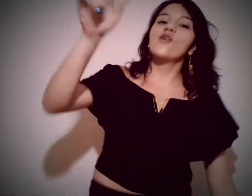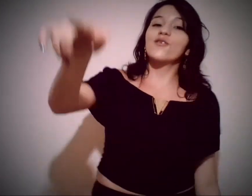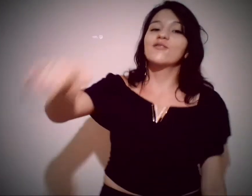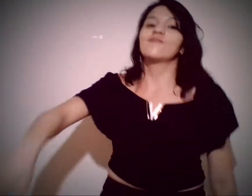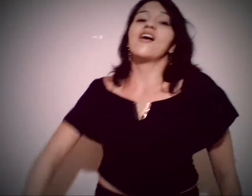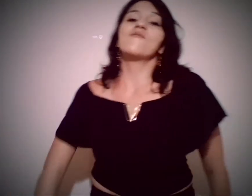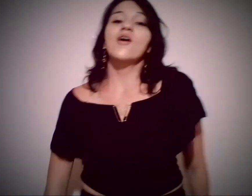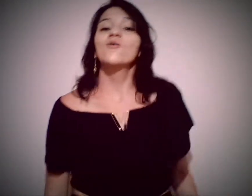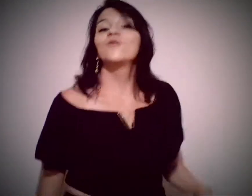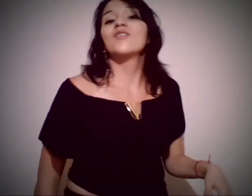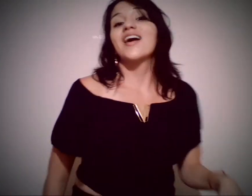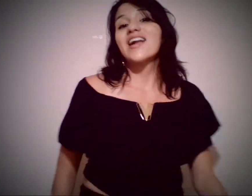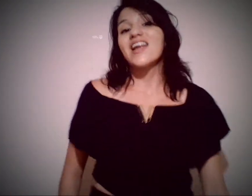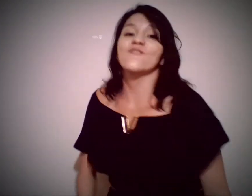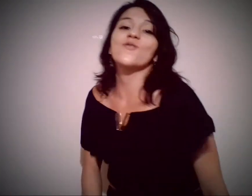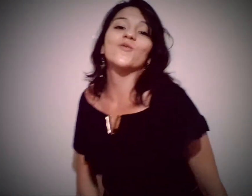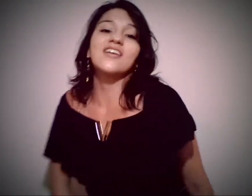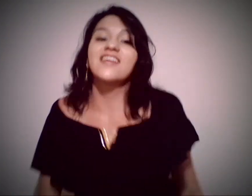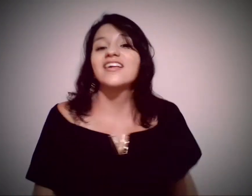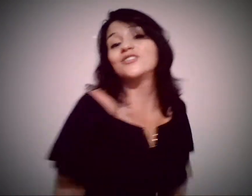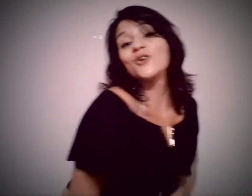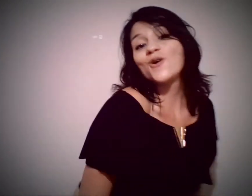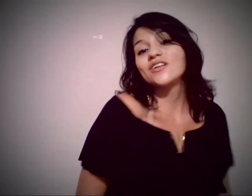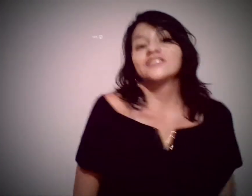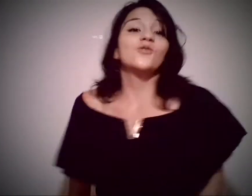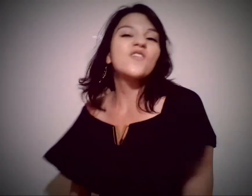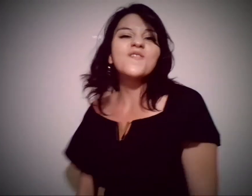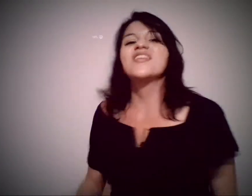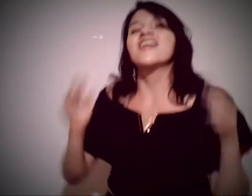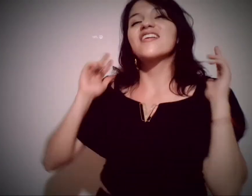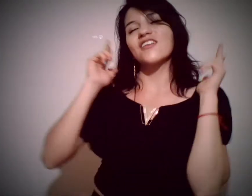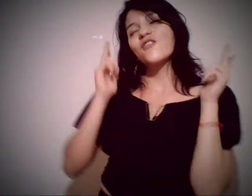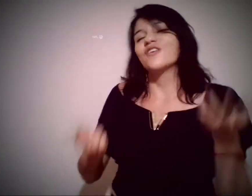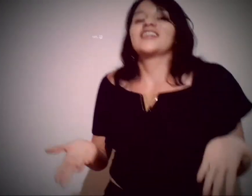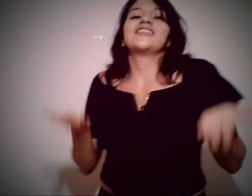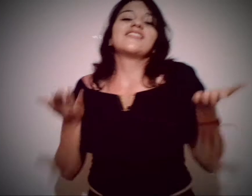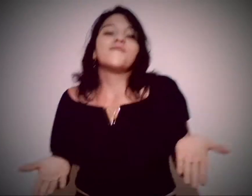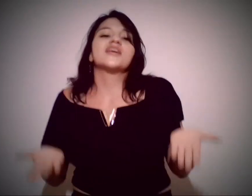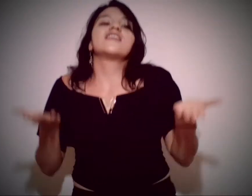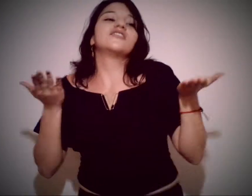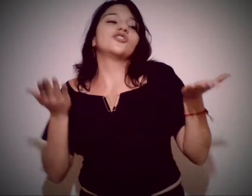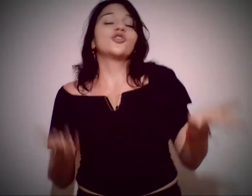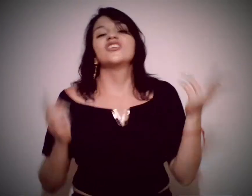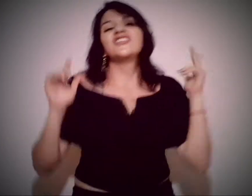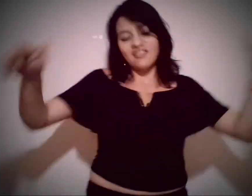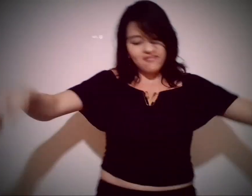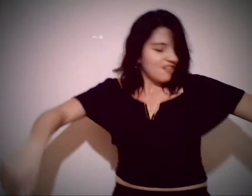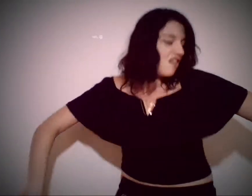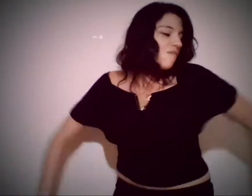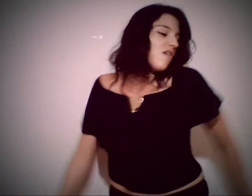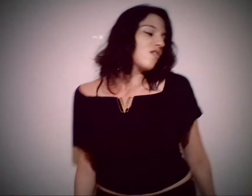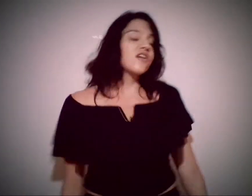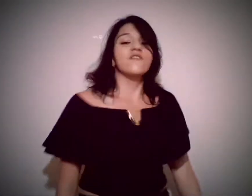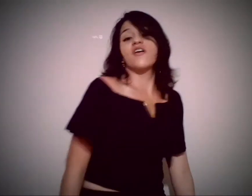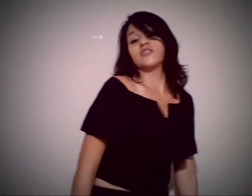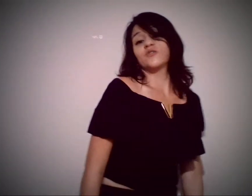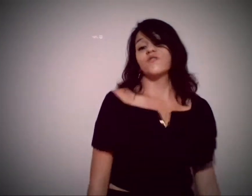vamos a juntar la luna y el sol Súbeme la radio, que esta es mi canción, siente el bajo que va subiendo